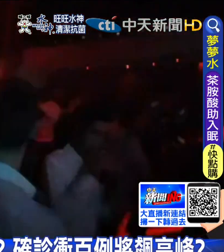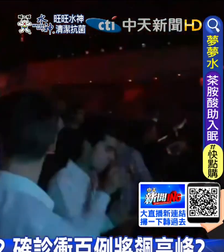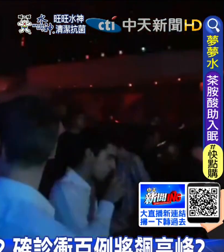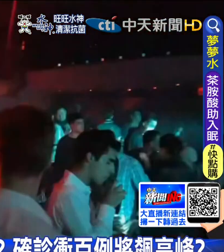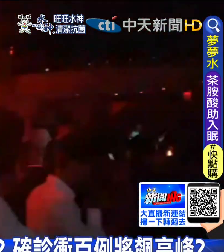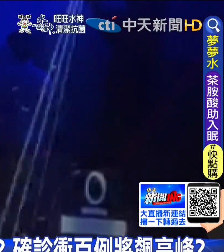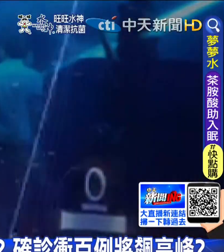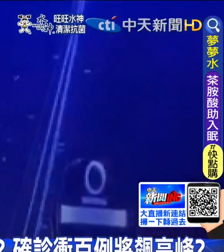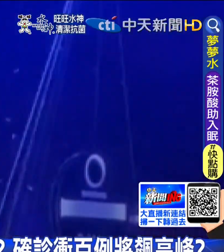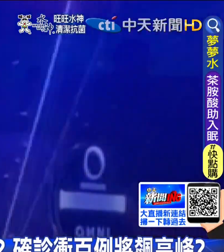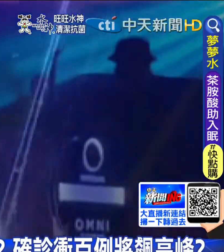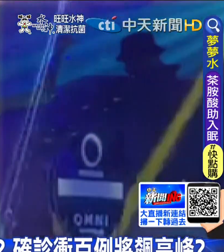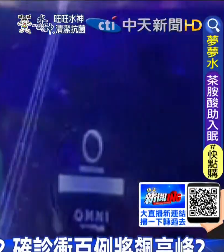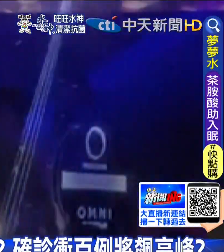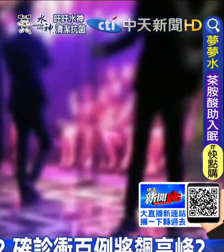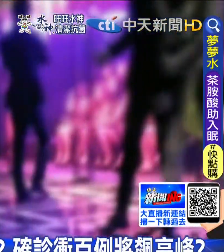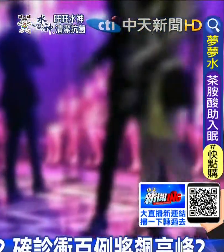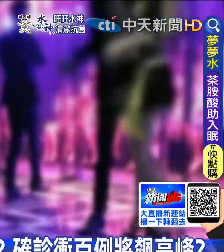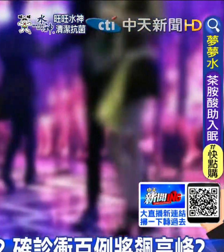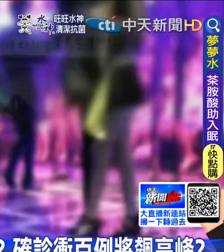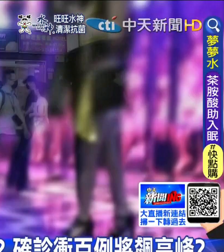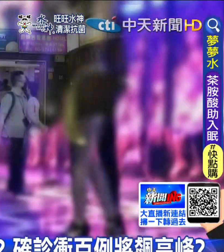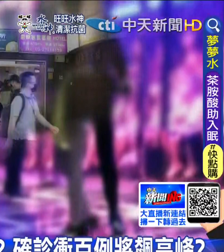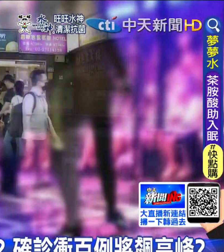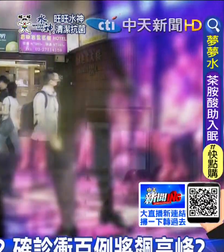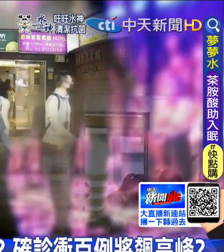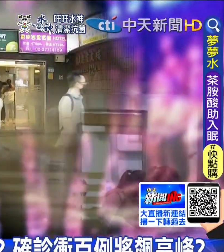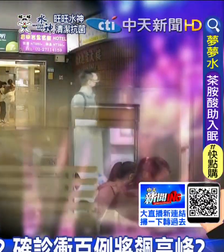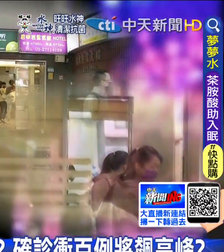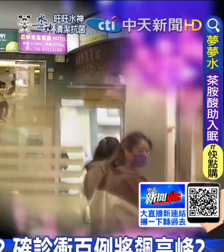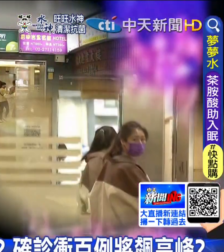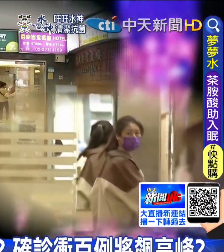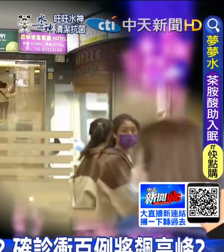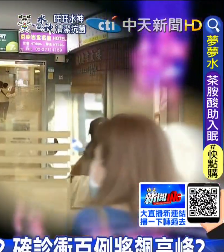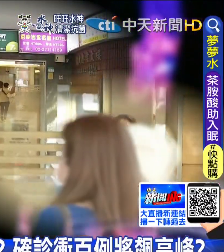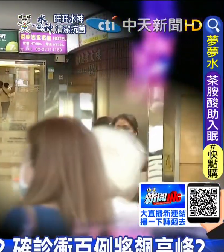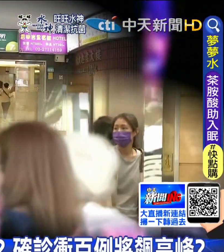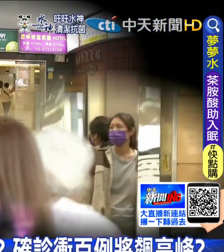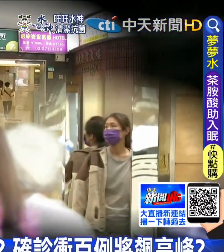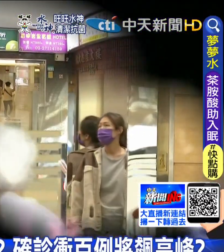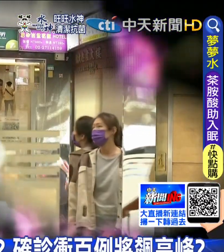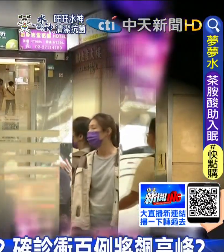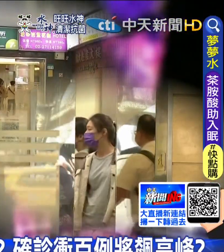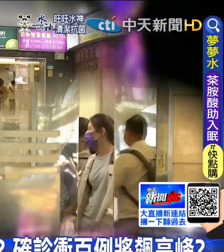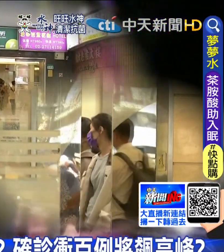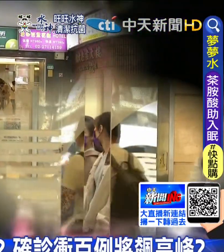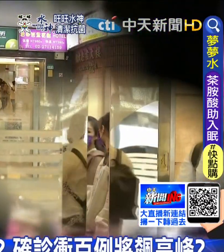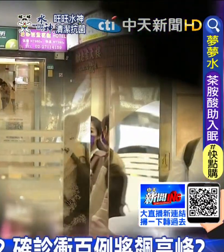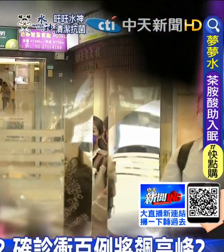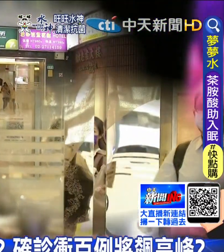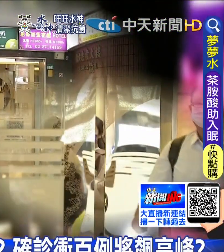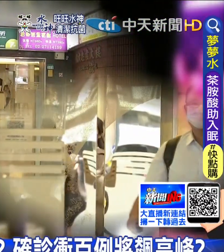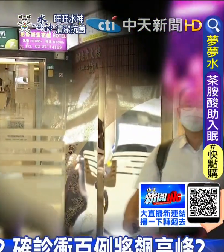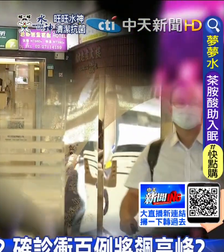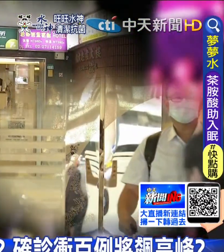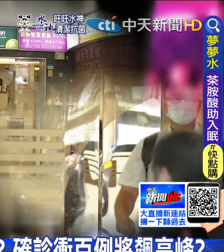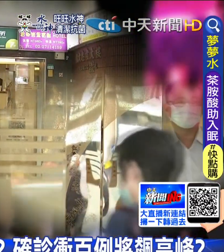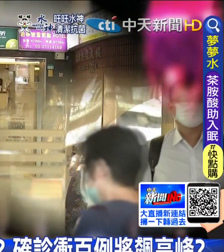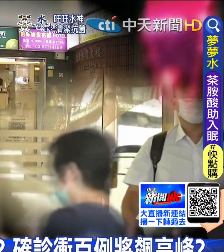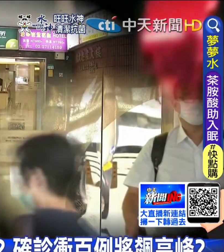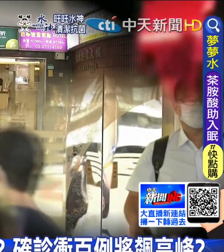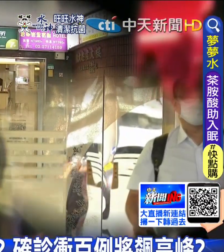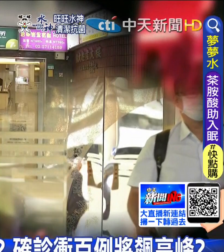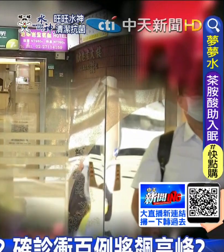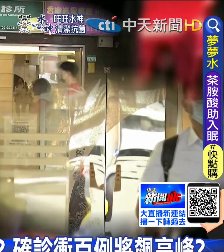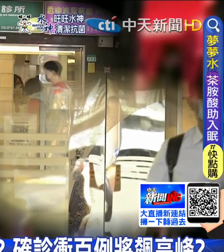新色夜生活让首都大沦陷，北市单日确诊创新高，飙破百例，确诊者足迹遍布 M 男模会